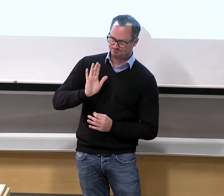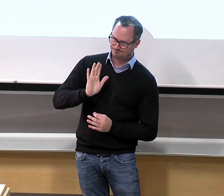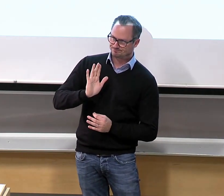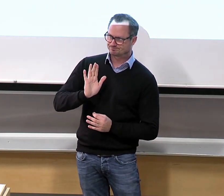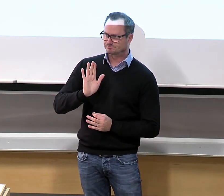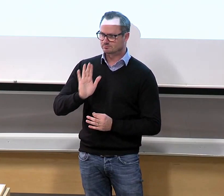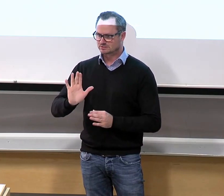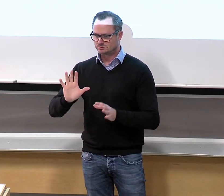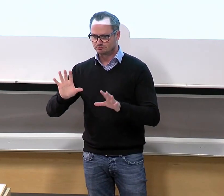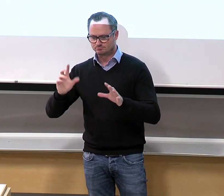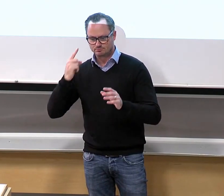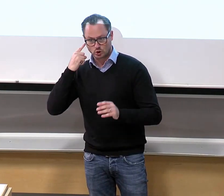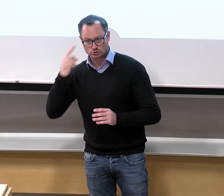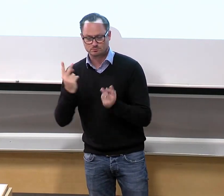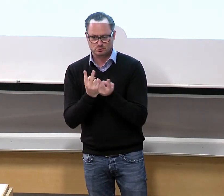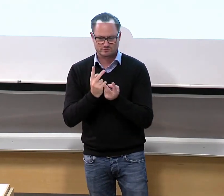ser det väldigt olika ut hur de använder sin hörsel.